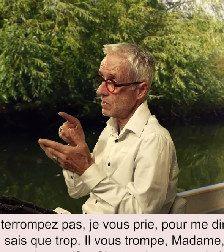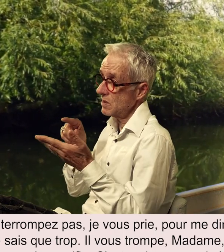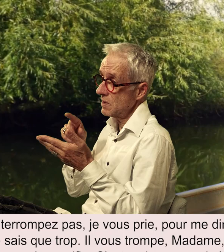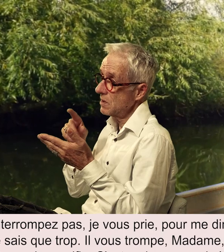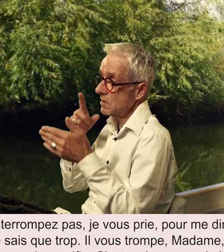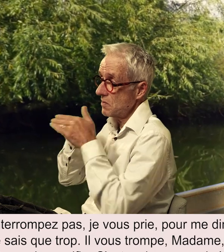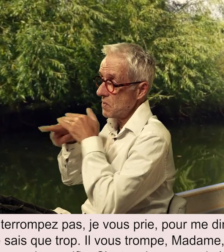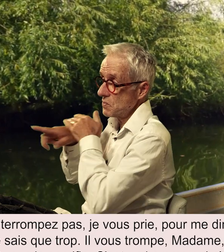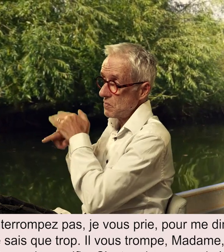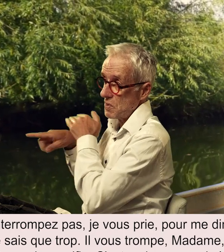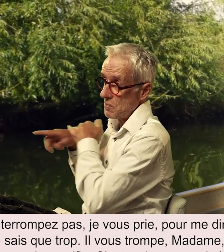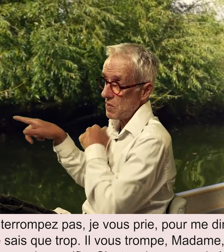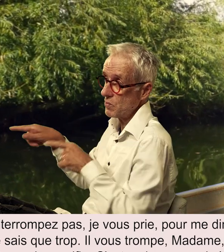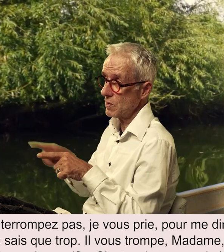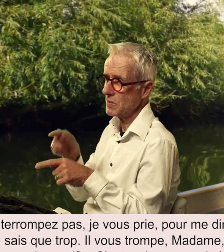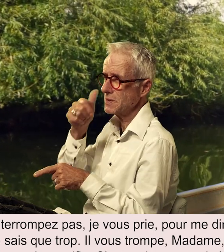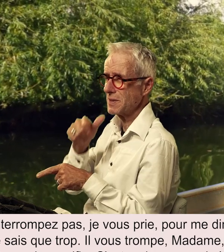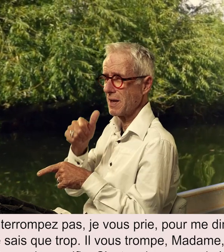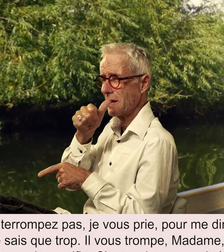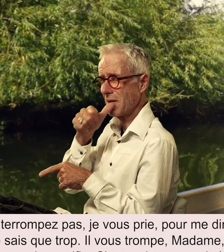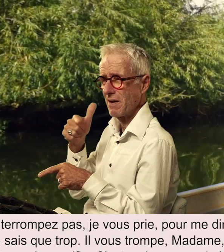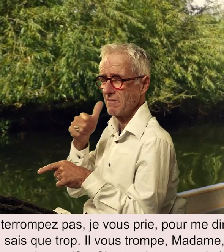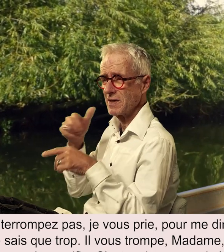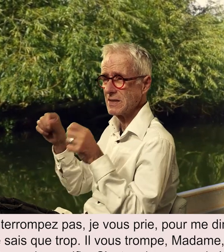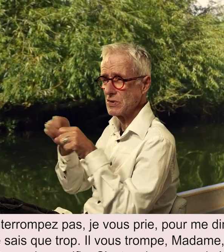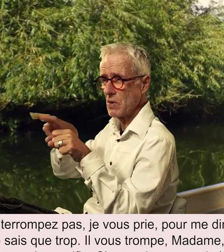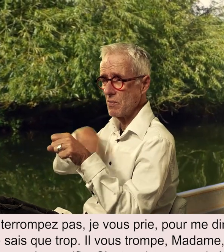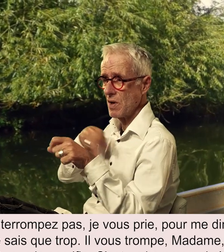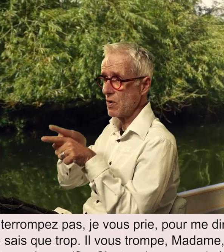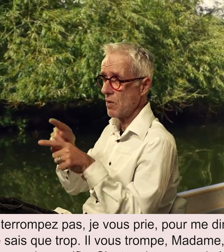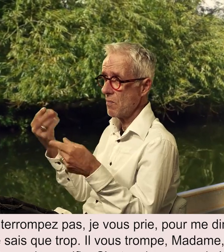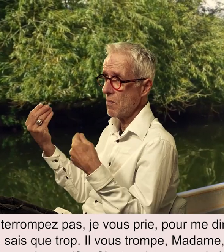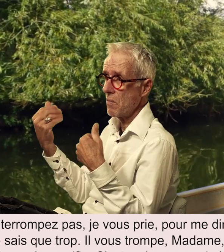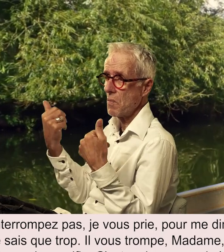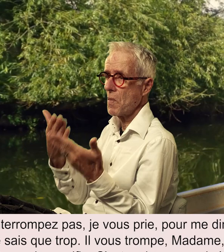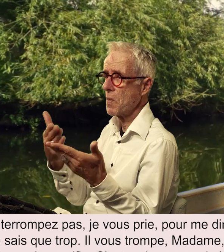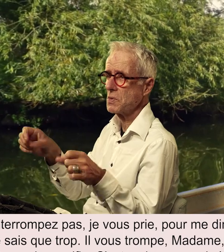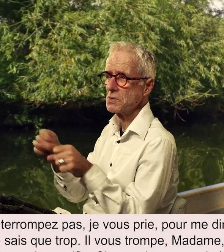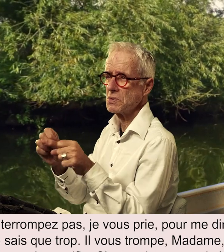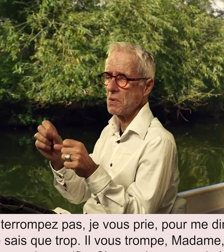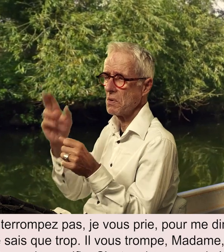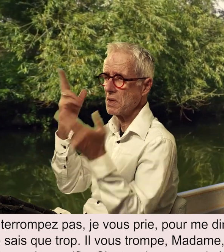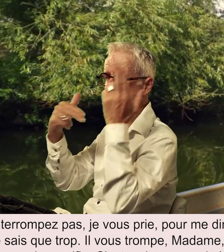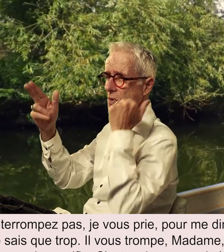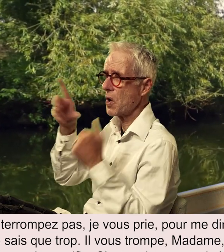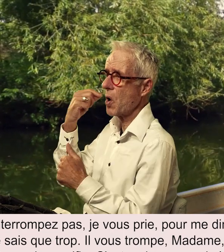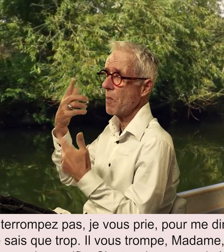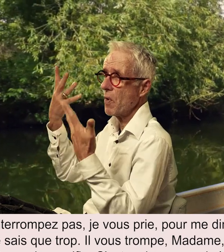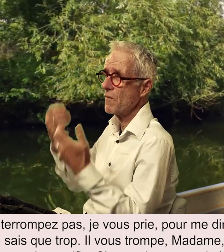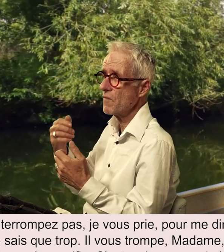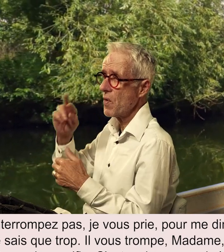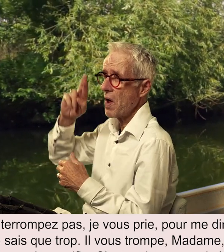madame, et vous sacrifie à ma sœur comme il vous la sacrifie. C'est un homme qui n'est capable que d'ambition,